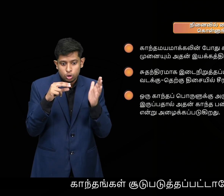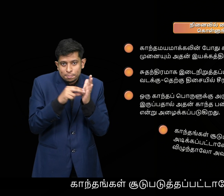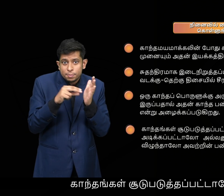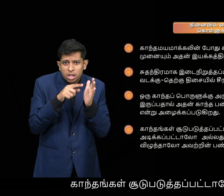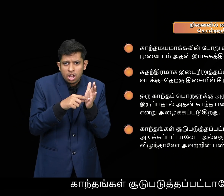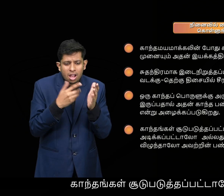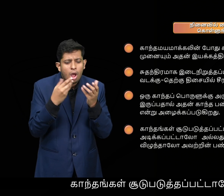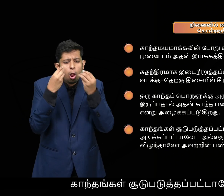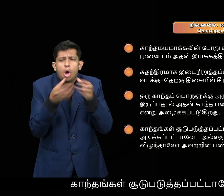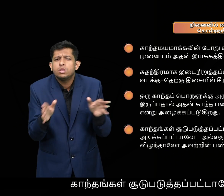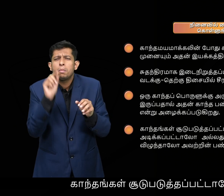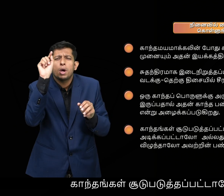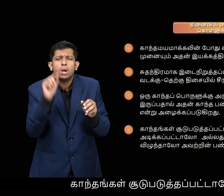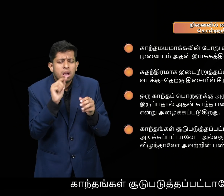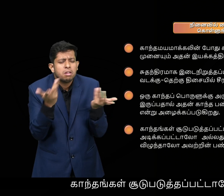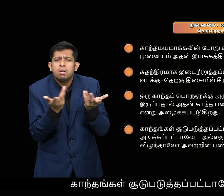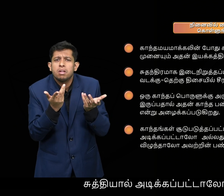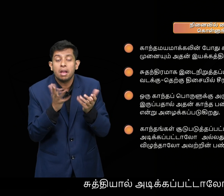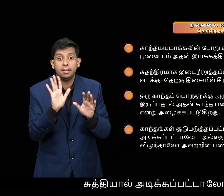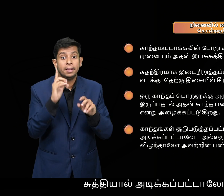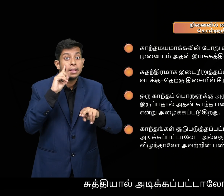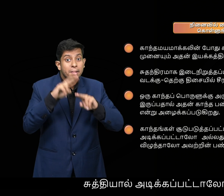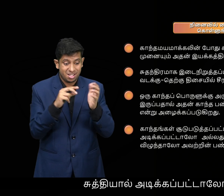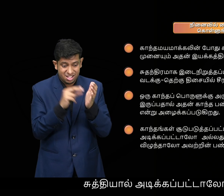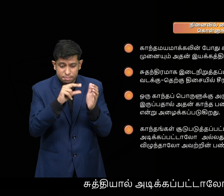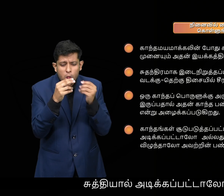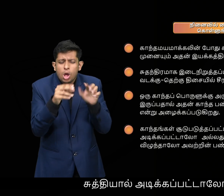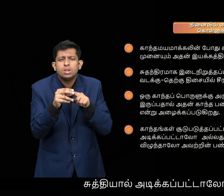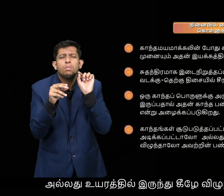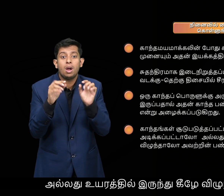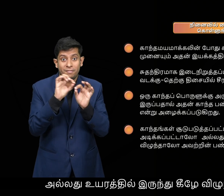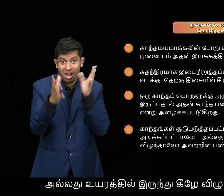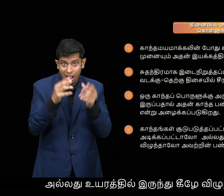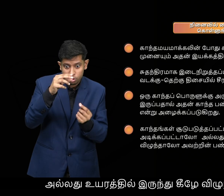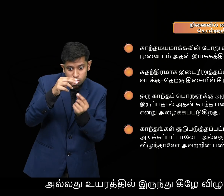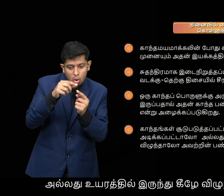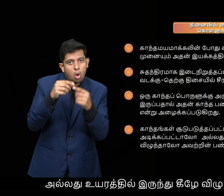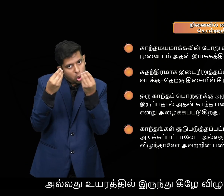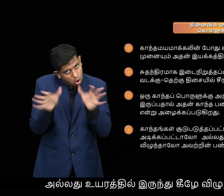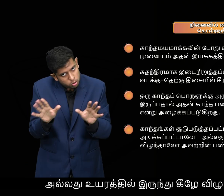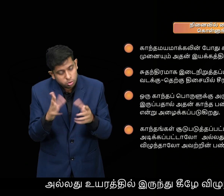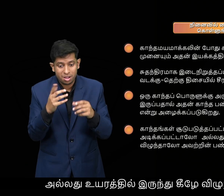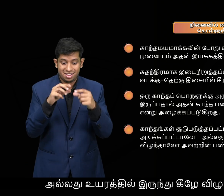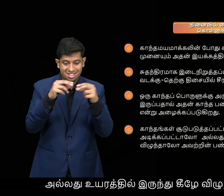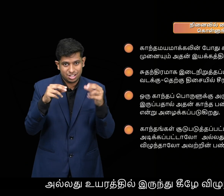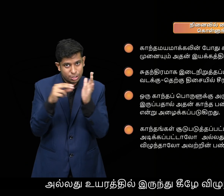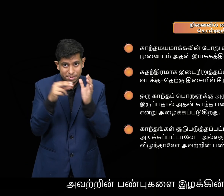காந்தங்கள் சூடுபடுத்தப்பட்டாலோ சுத்தியால் அடிக்கப்பட்டாலோ அல்லது உயரத்திலிருந்து கீழே விழுந்தாலோ